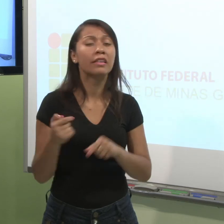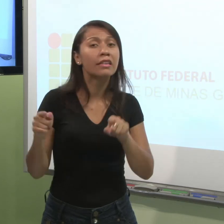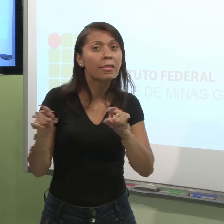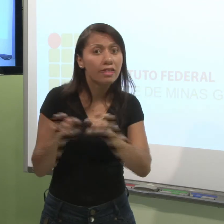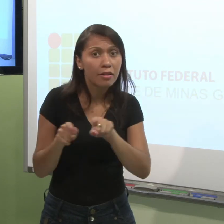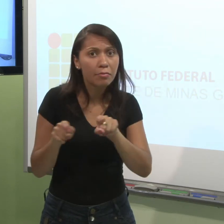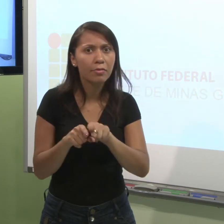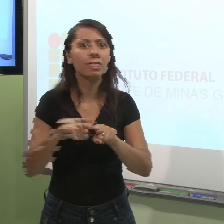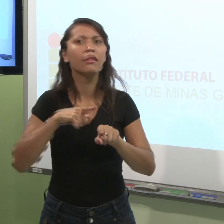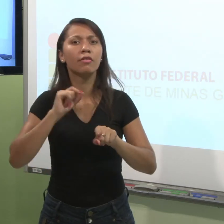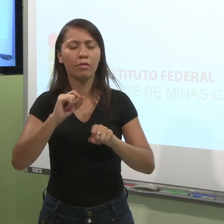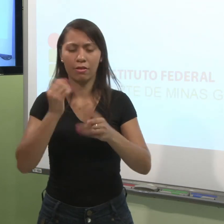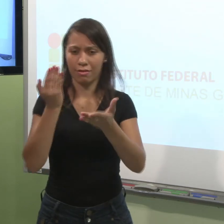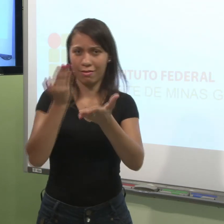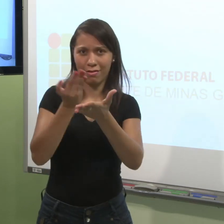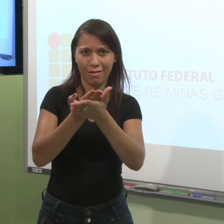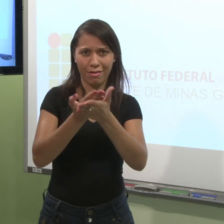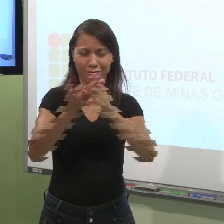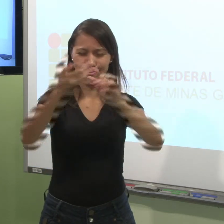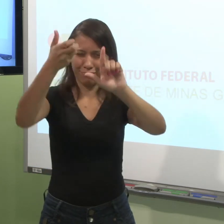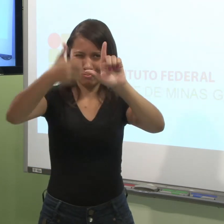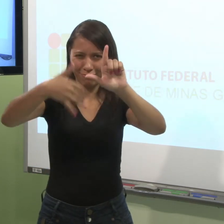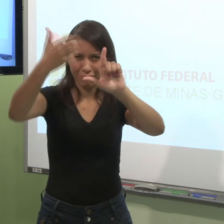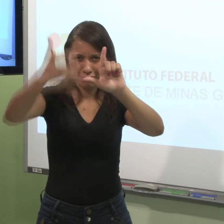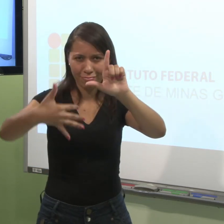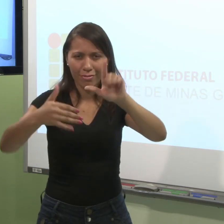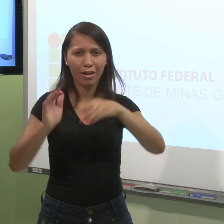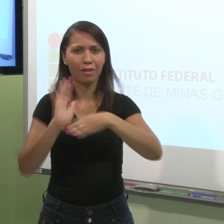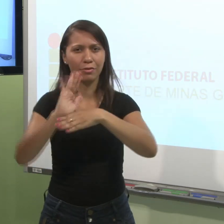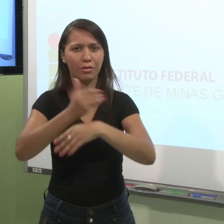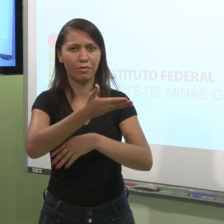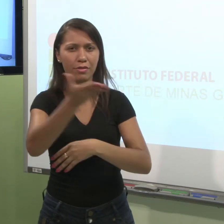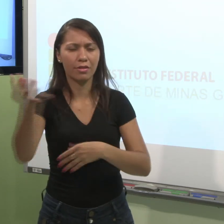essa videoaula tenha contribuído para isso. Grande